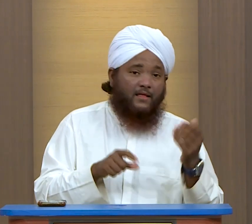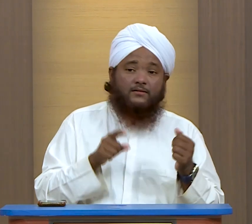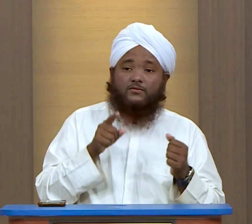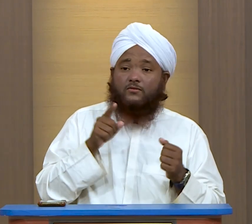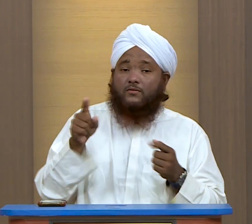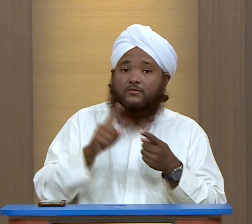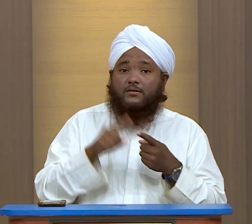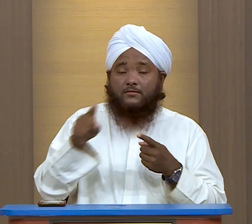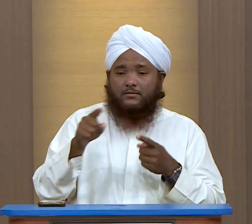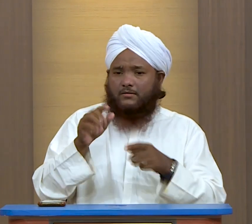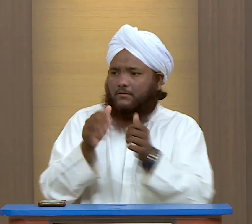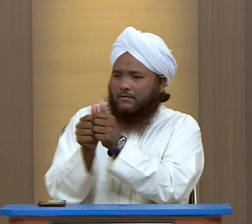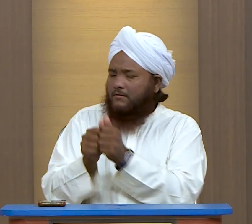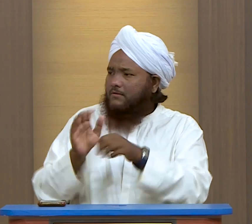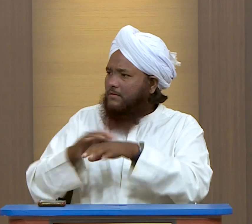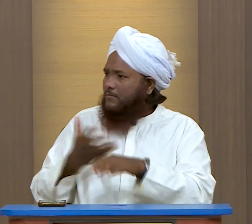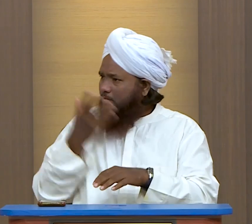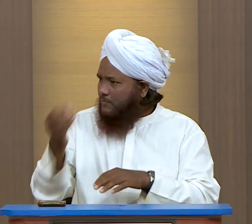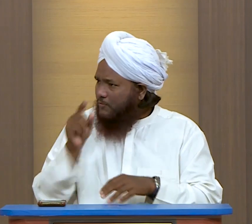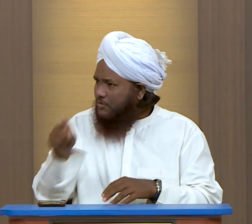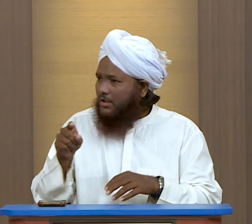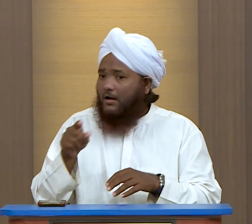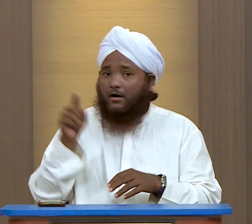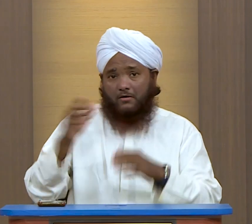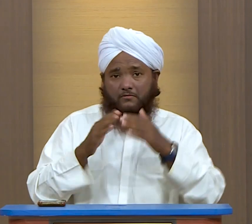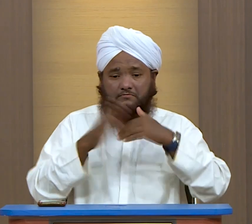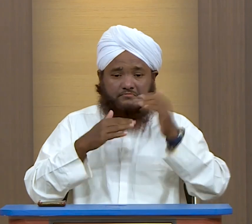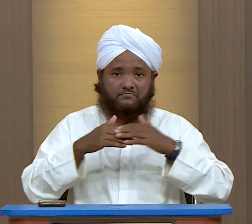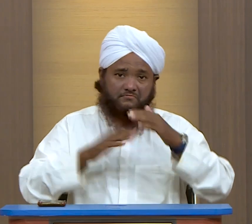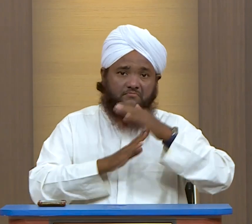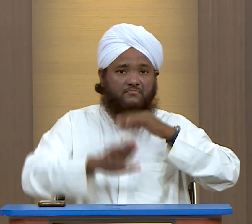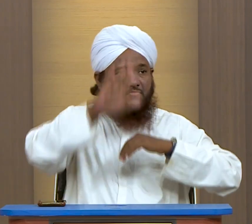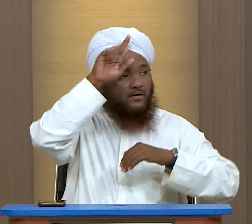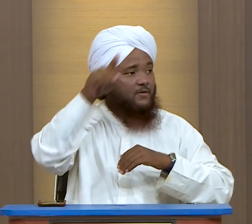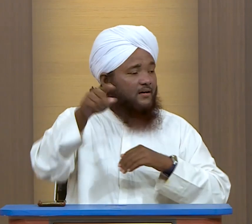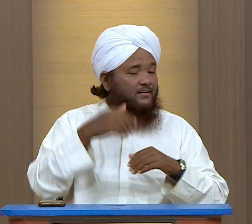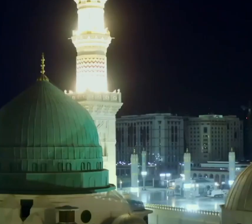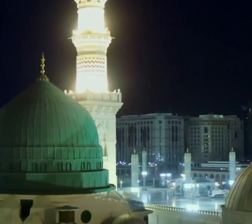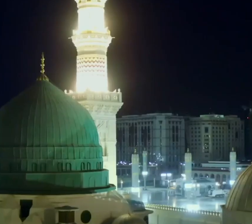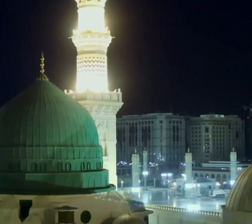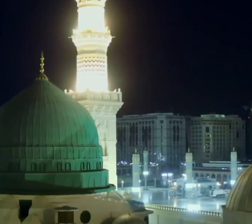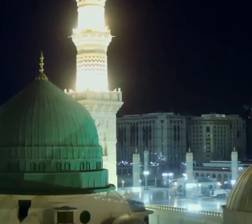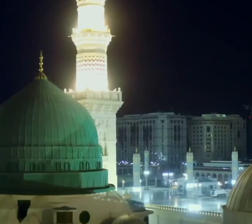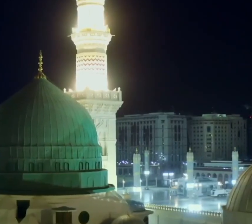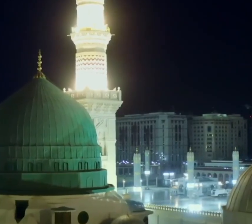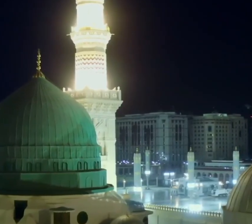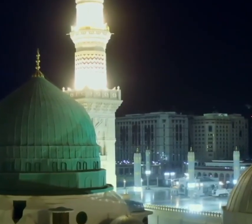عنہ نے پوچھا، آپ کو یہ مقام کیسے حاصل ہوا؟ فرمایا، حضور نبی اکرم صلی اللہ علیہ